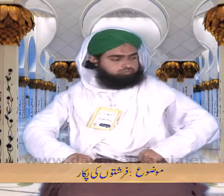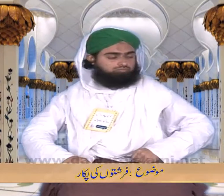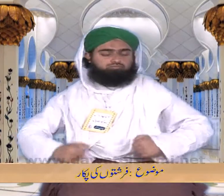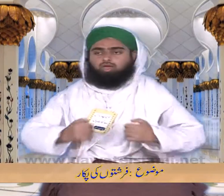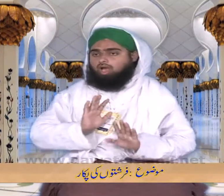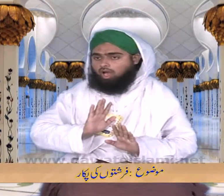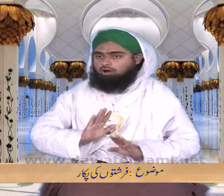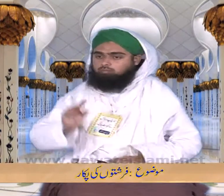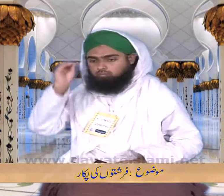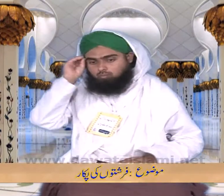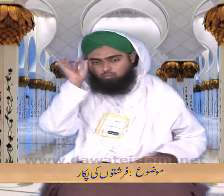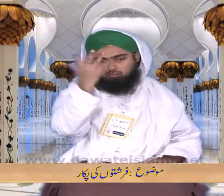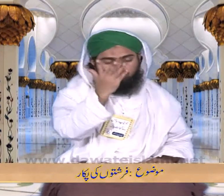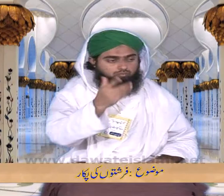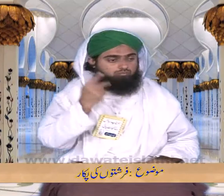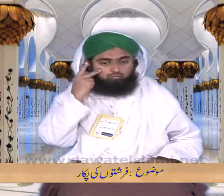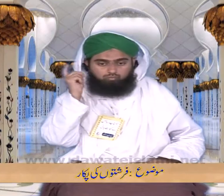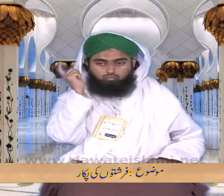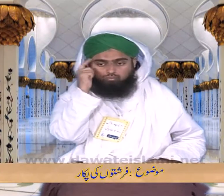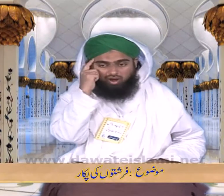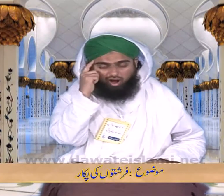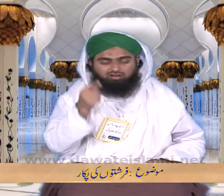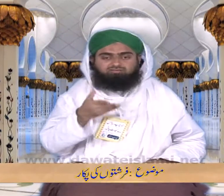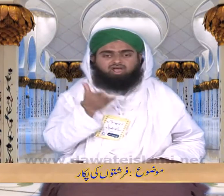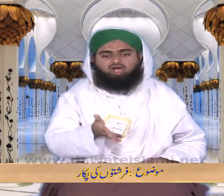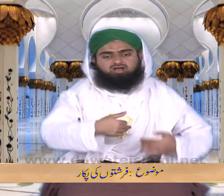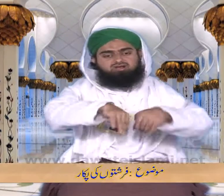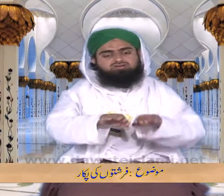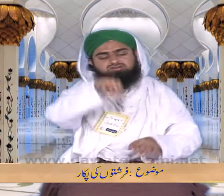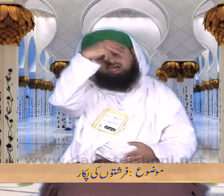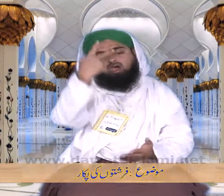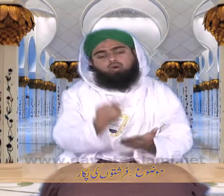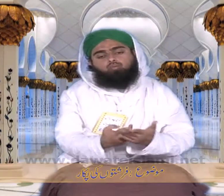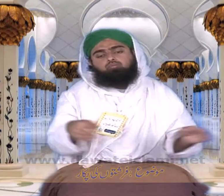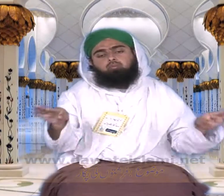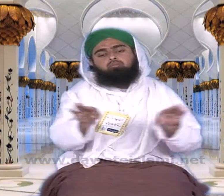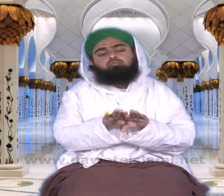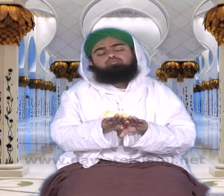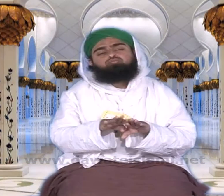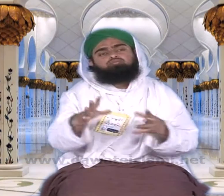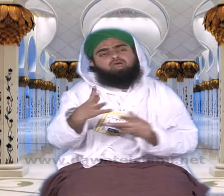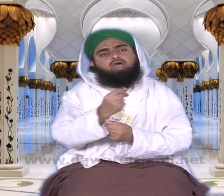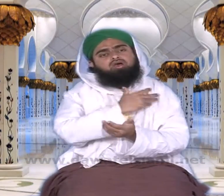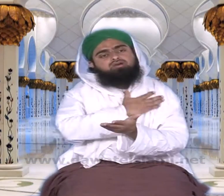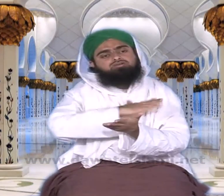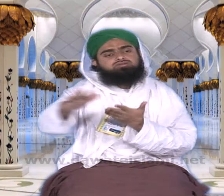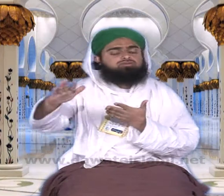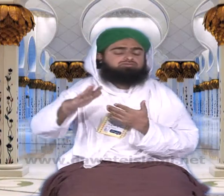کو یاد کرو کہ ان میں کوئی رستہ میں زمان تھا کوئی کشتہ کوئی کشتہ آج قبر نے ان کا نام و نشان